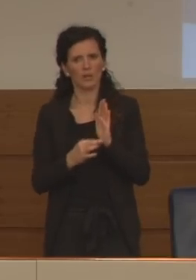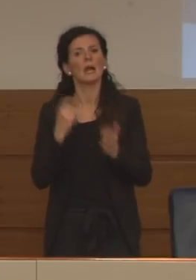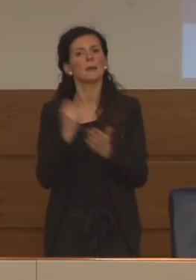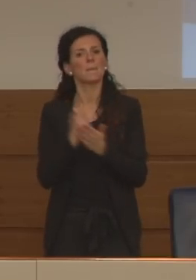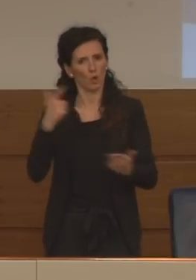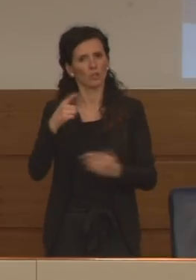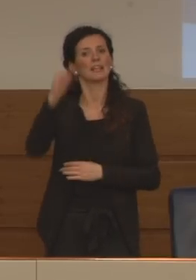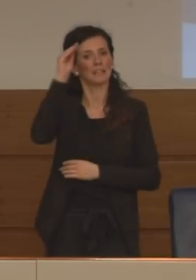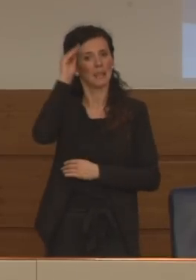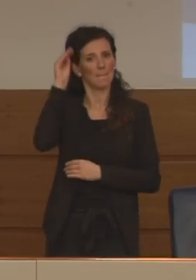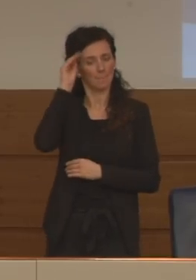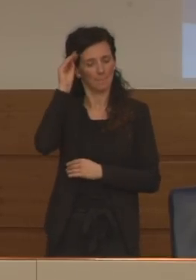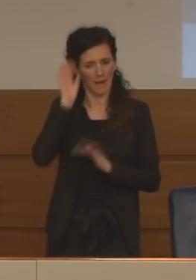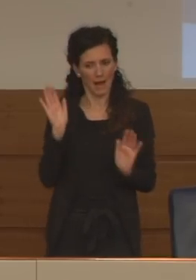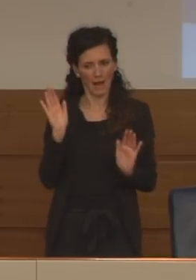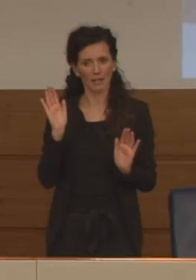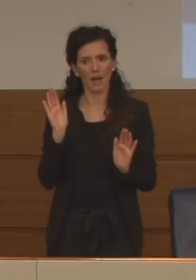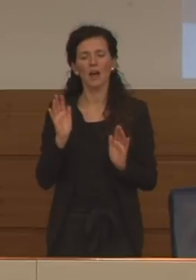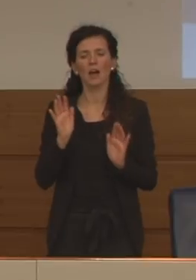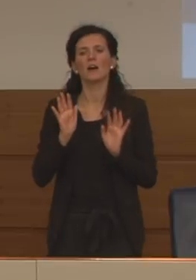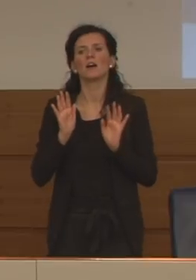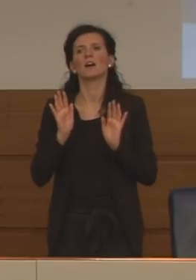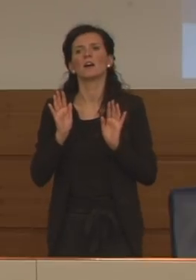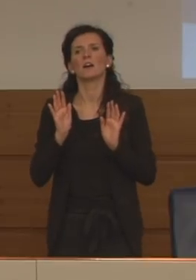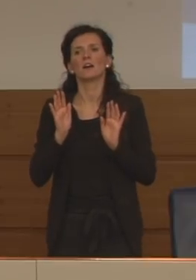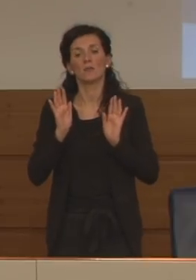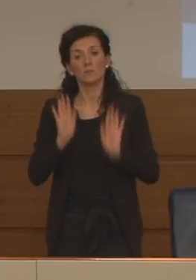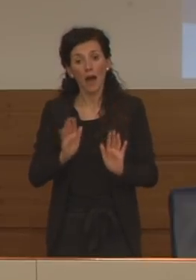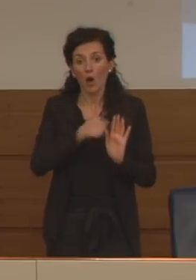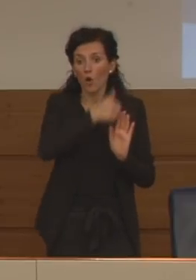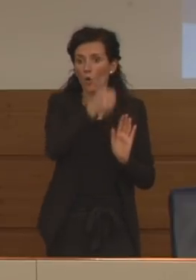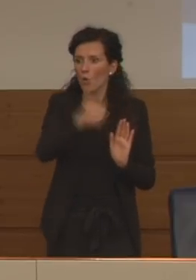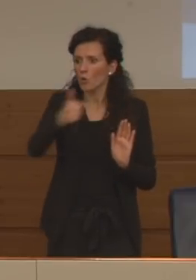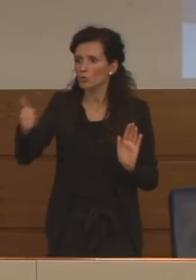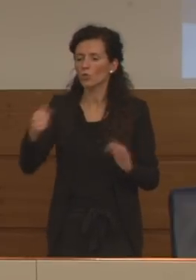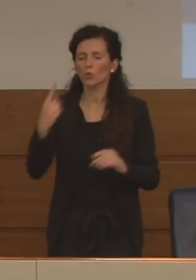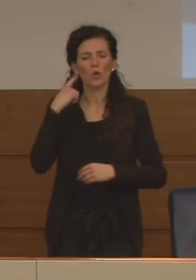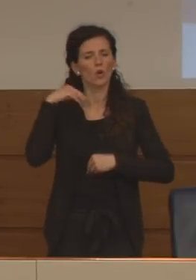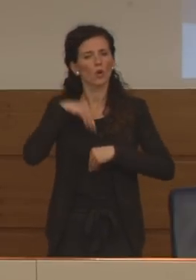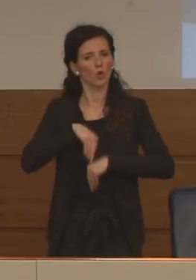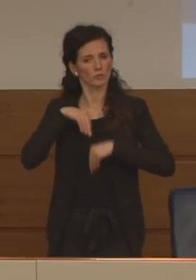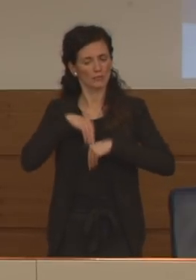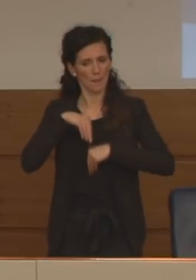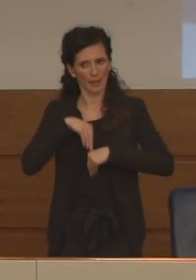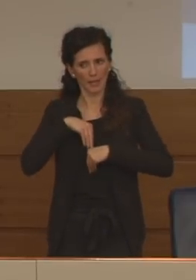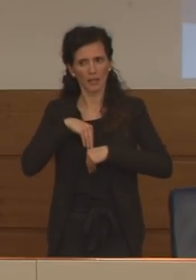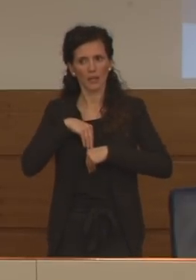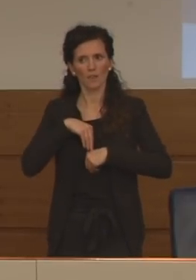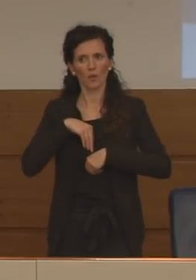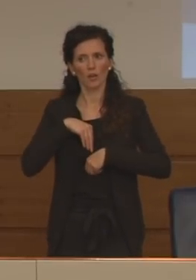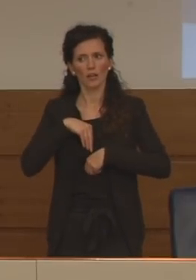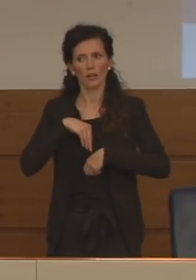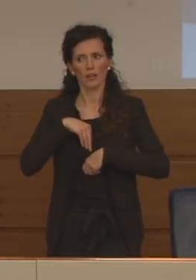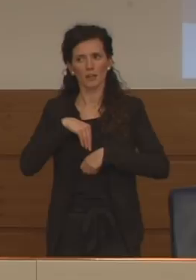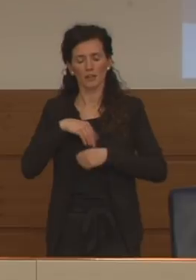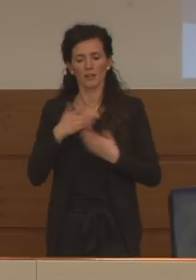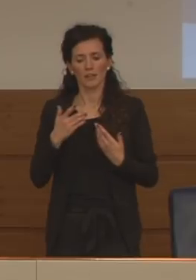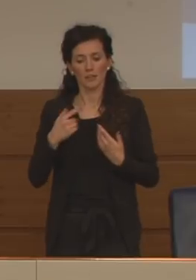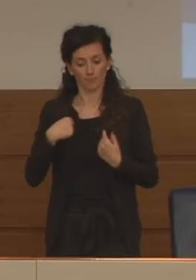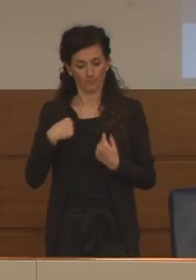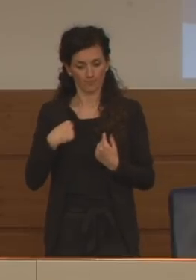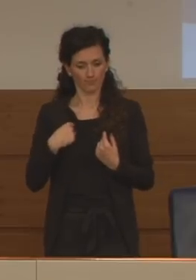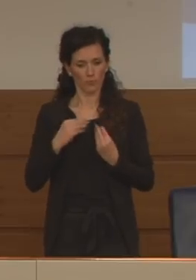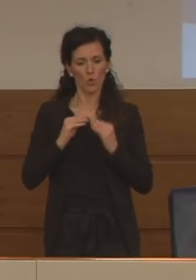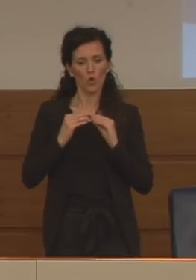ma bisogna avere anche la consapevolezza che ogni previsione soffre degli assunti con cui la costruisci